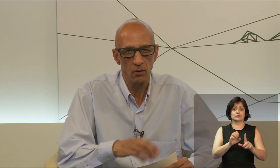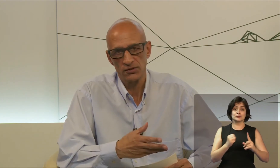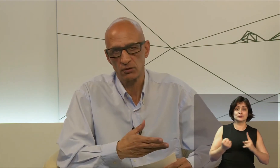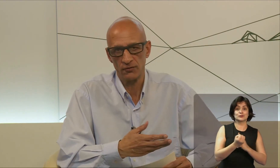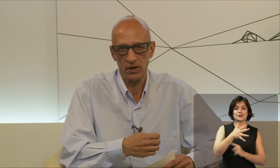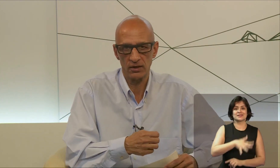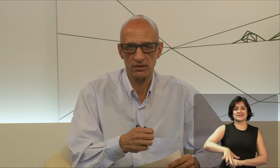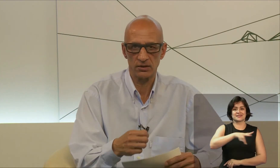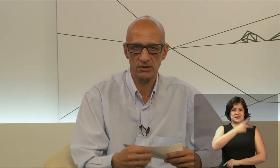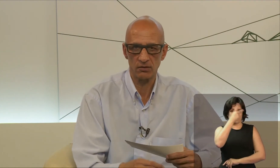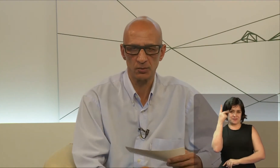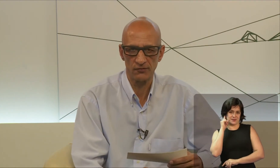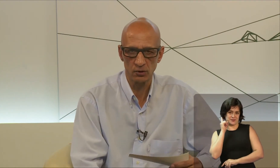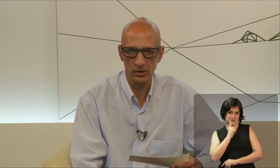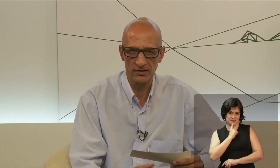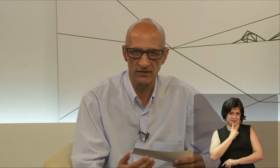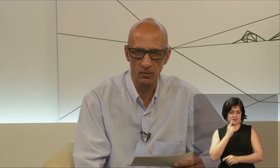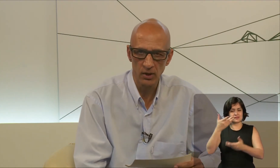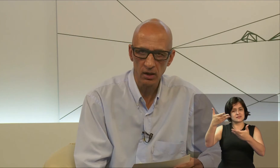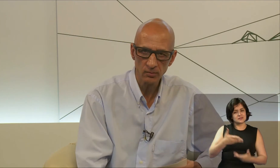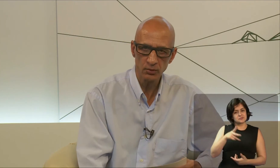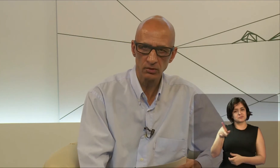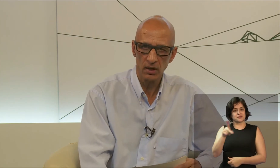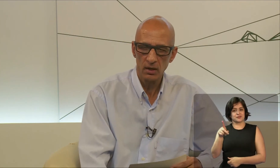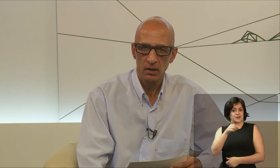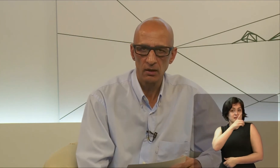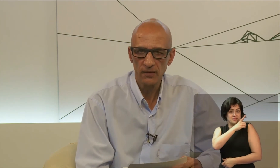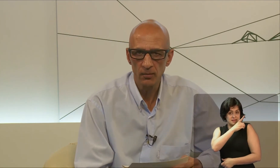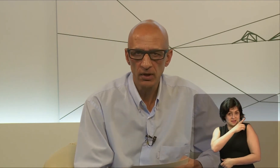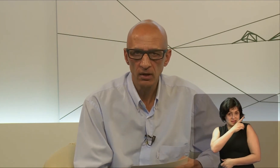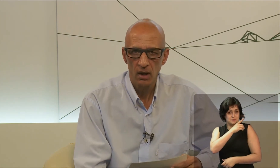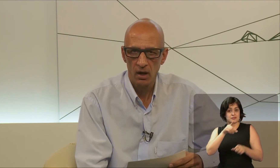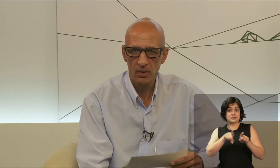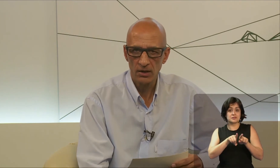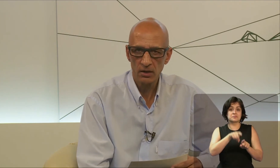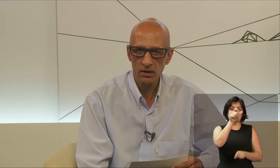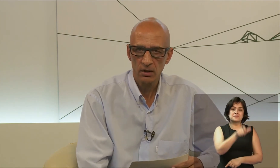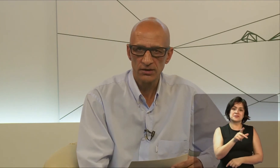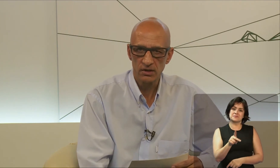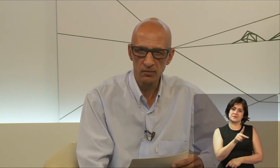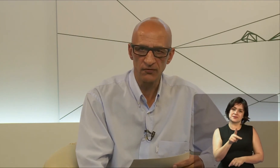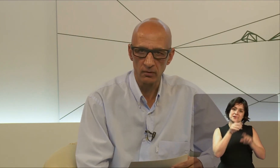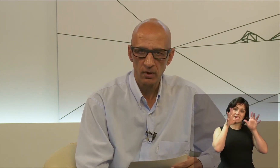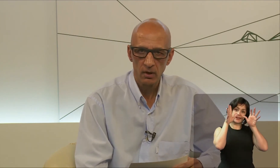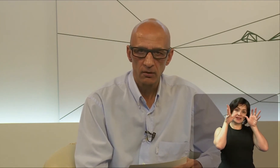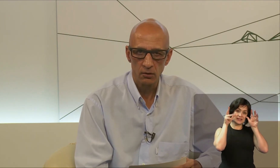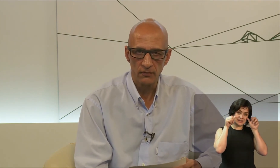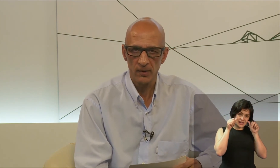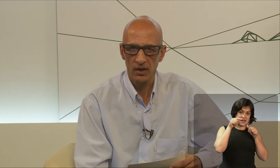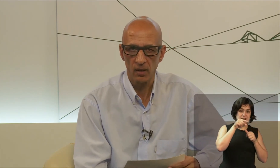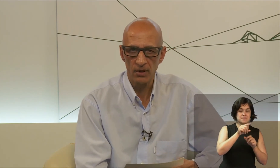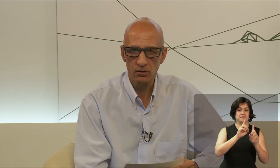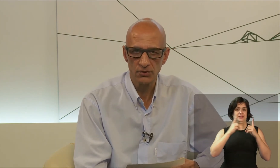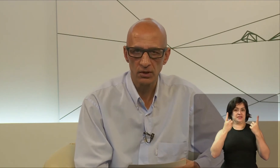Nossas convidadas são as professoras Débora Campos e também a Mariane Stampfel, do Departamento de